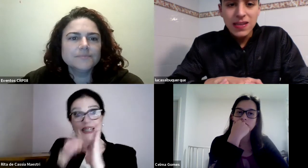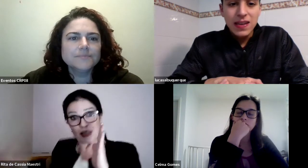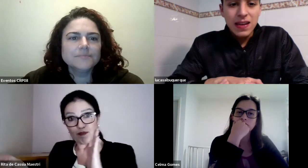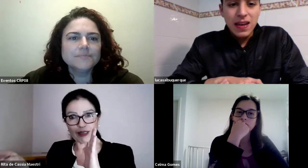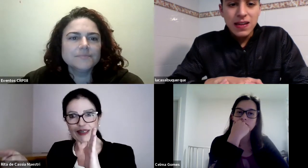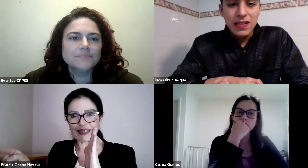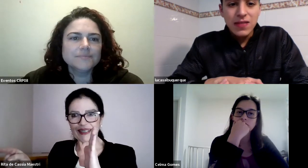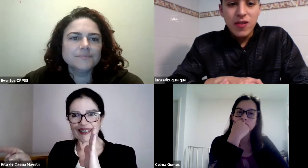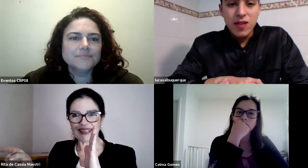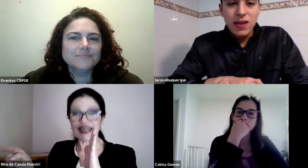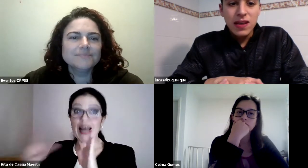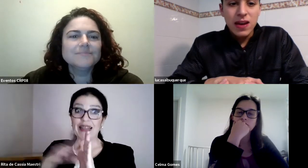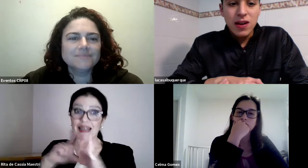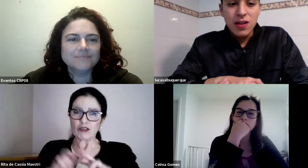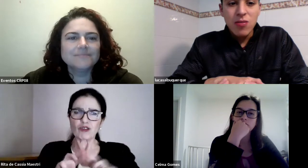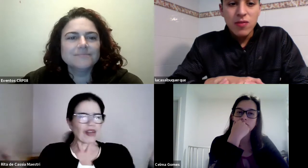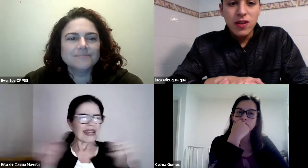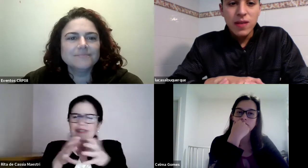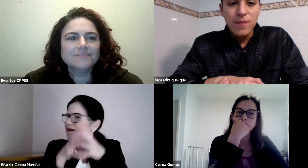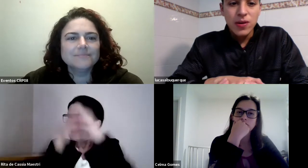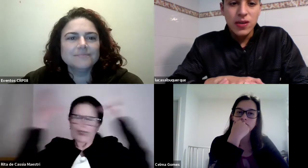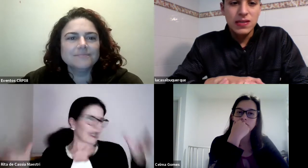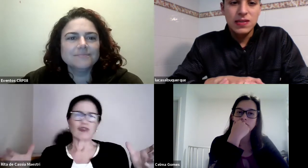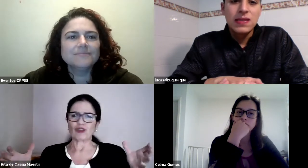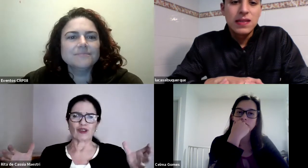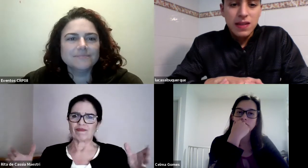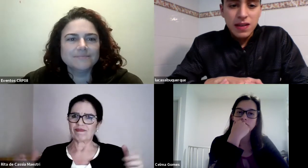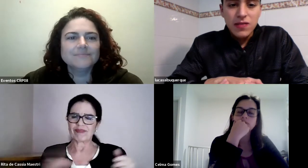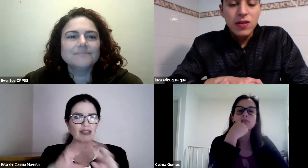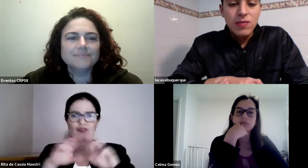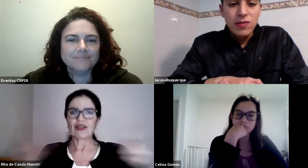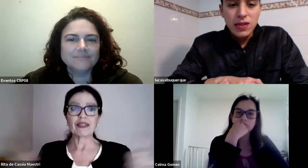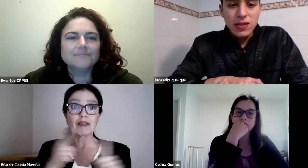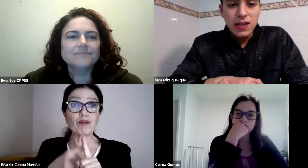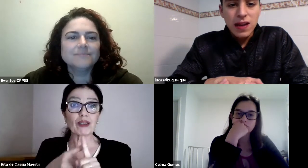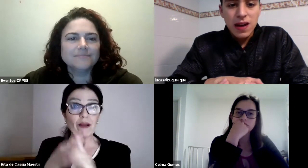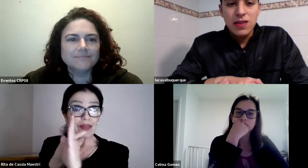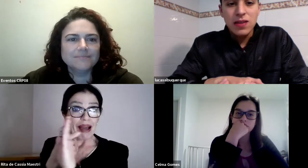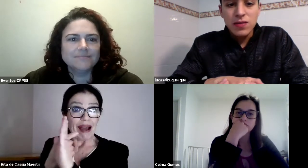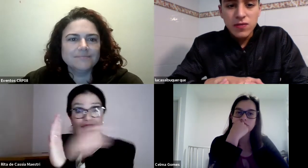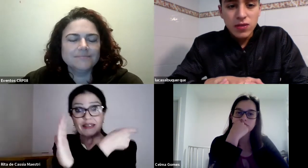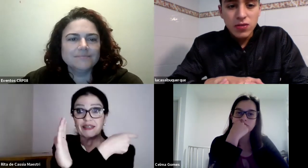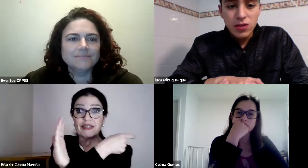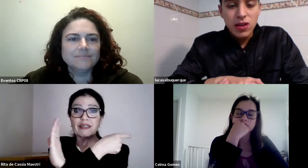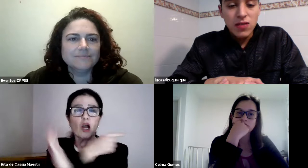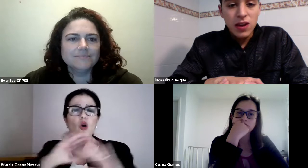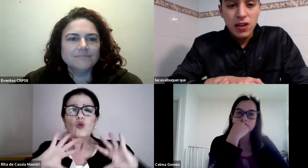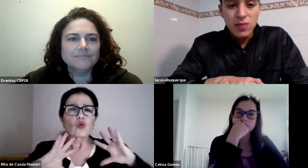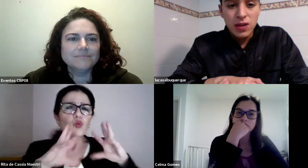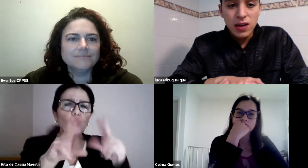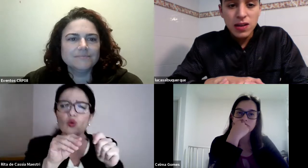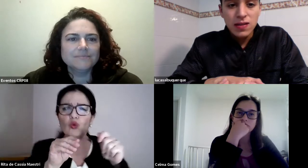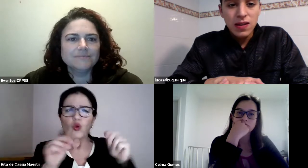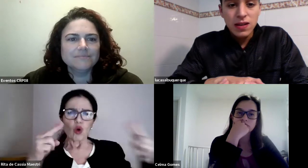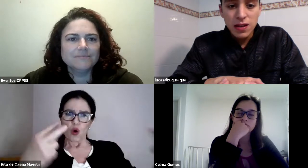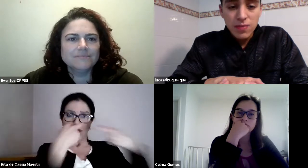Libras, era dessa forma. E agora, como foi depois? Foi uma mudança drástica. Foi totalmente diferente,